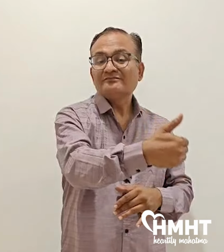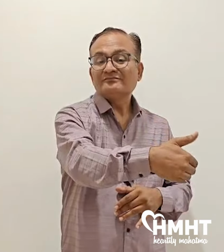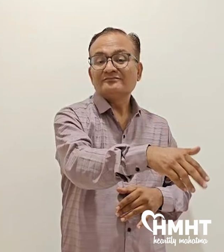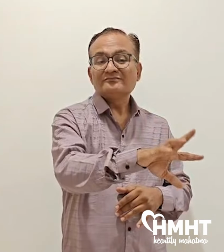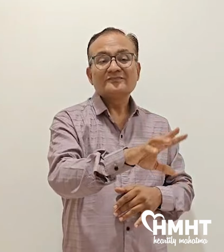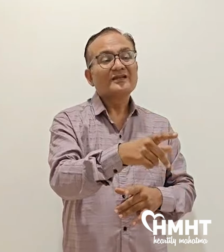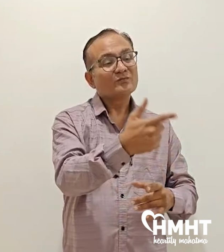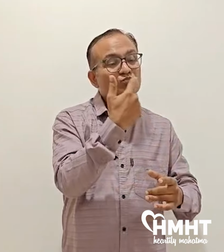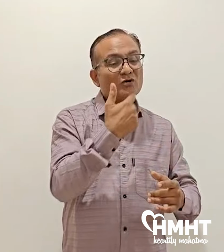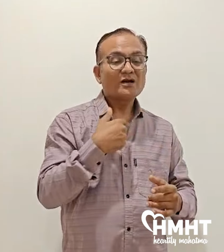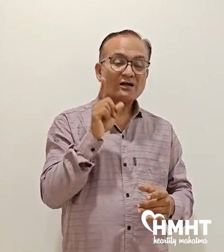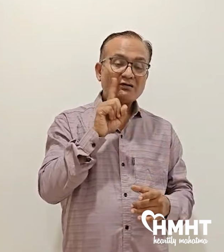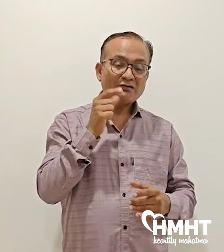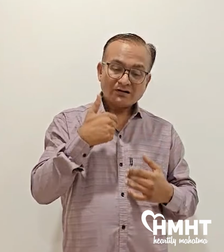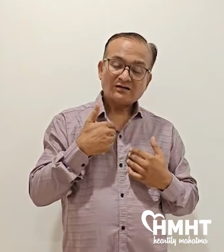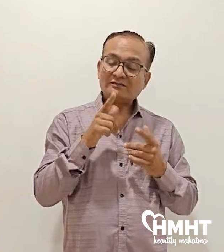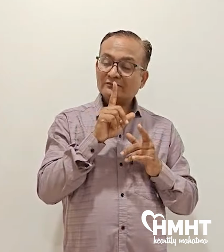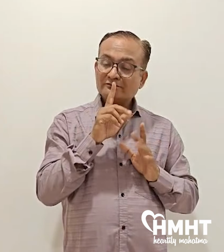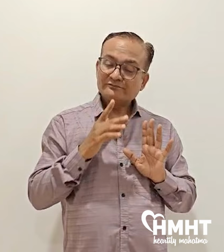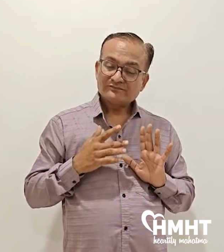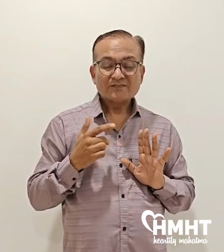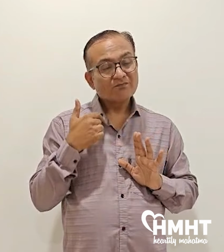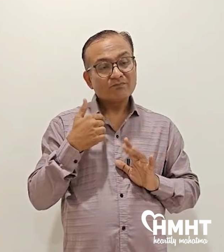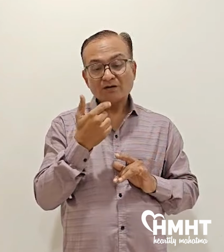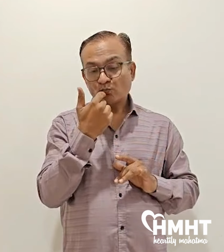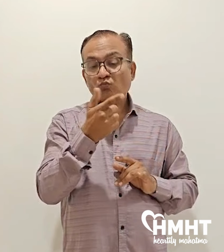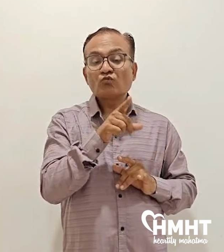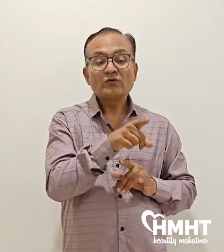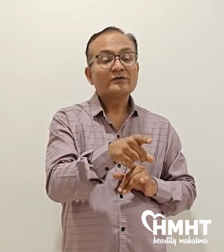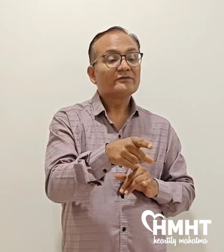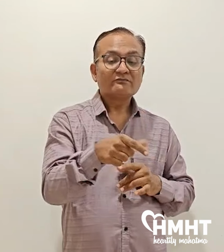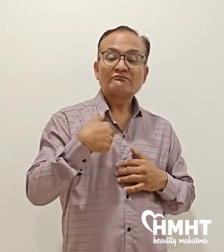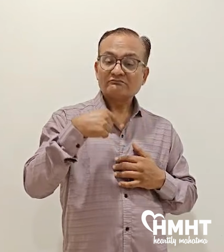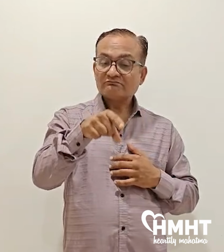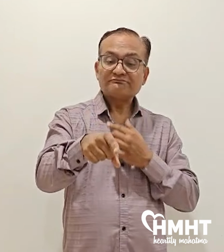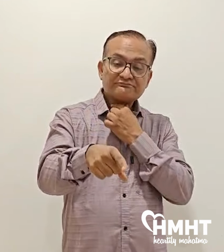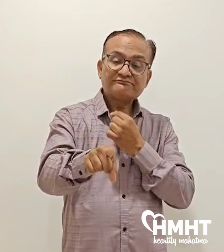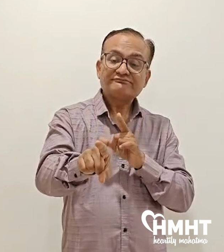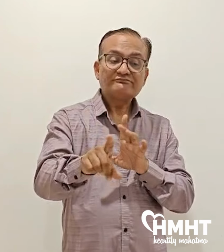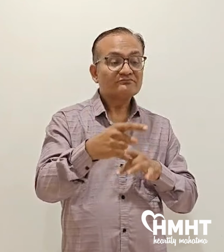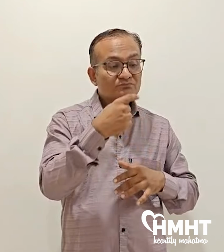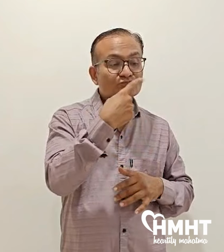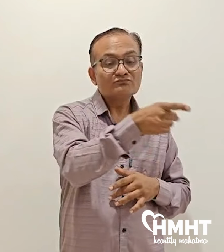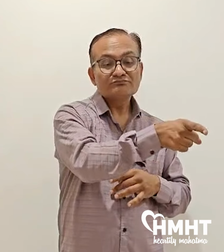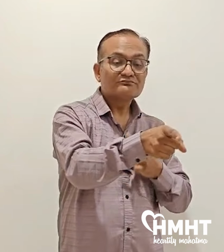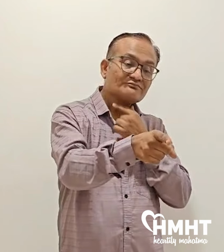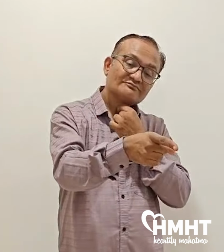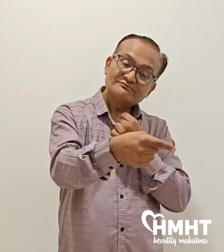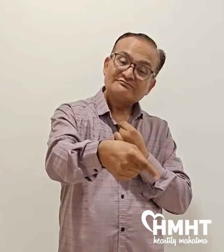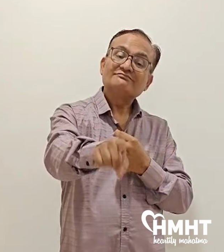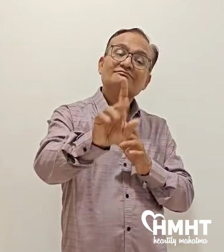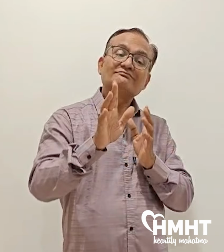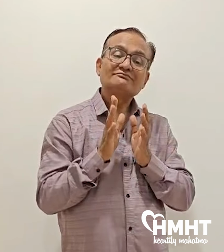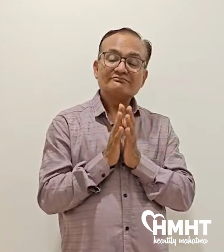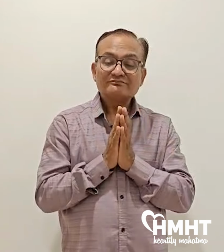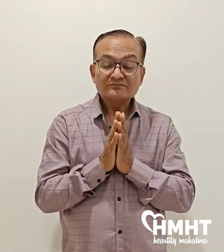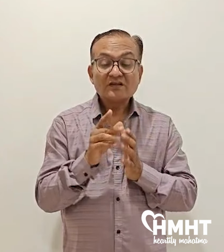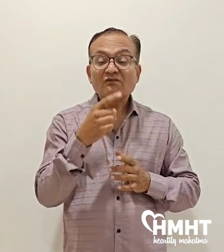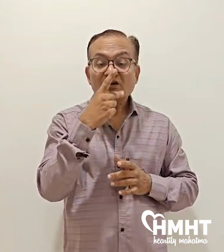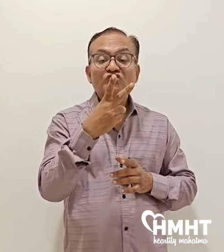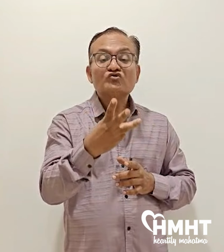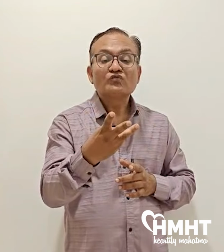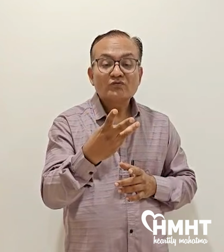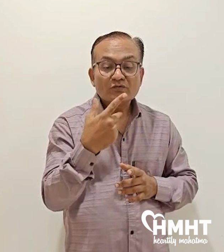ને તમારી વાત ખોટી છે તો સારું, બાકી મારો વ્યૂ પોઈન્ટ આ હતો, હવે આપણે ઠીક લાગે એવું કરીએ. હા, એનો અનુભવ તો લઈ જુઓ.